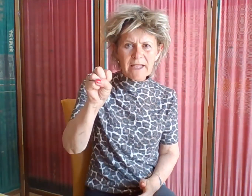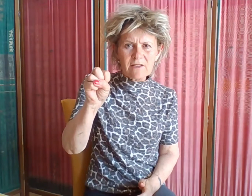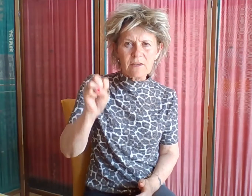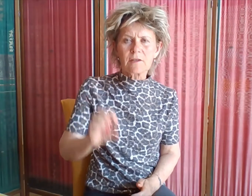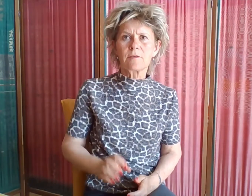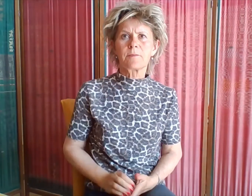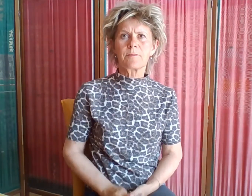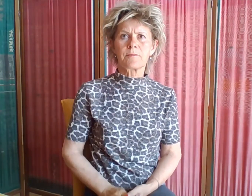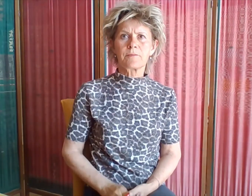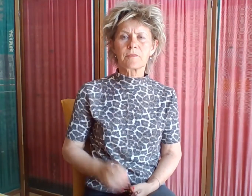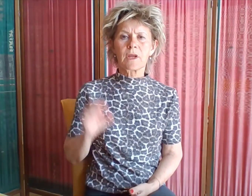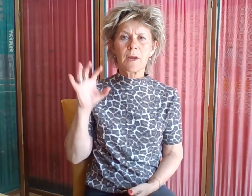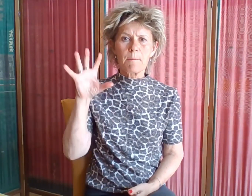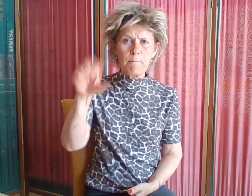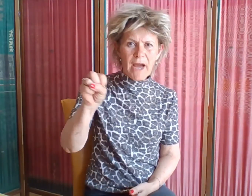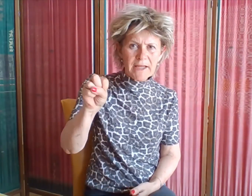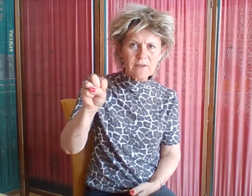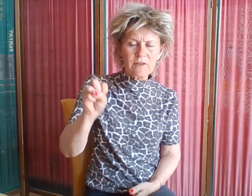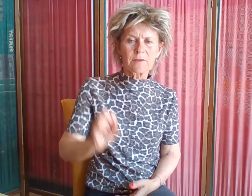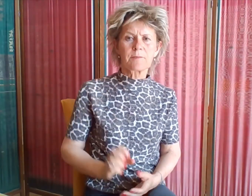Bijten. Bijten.